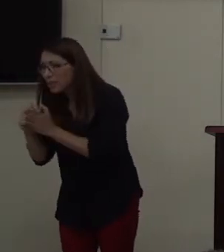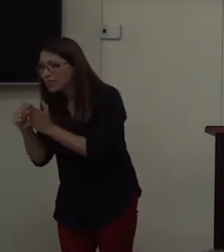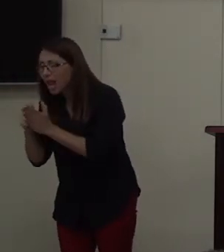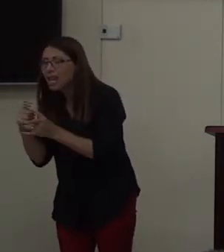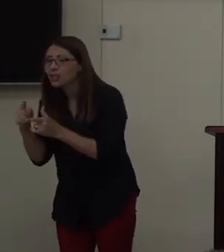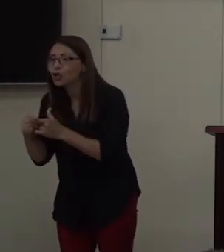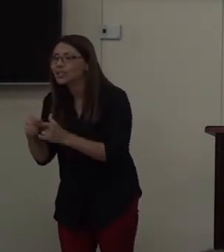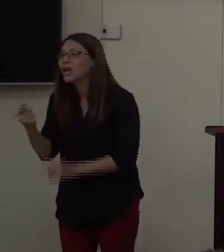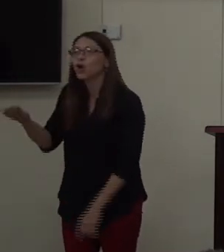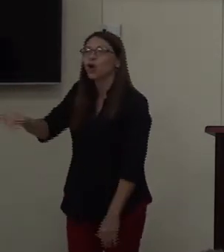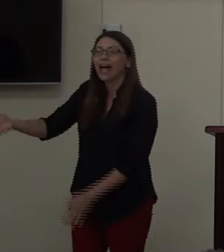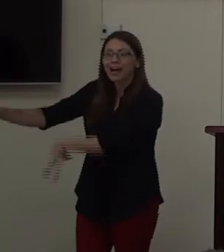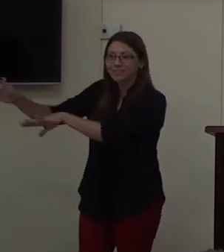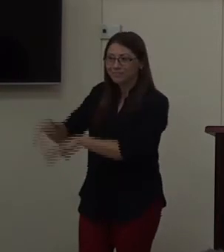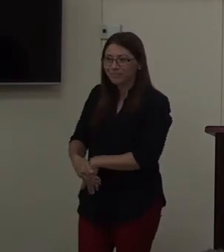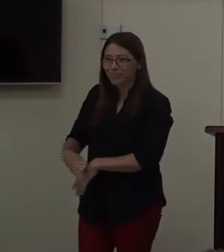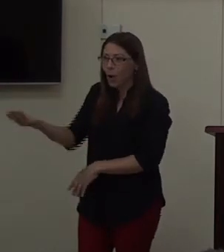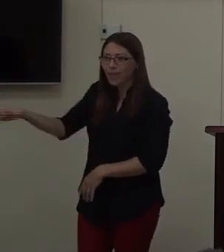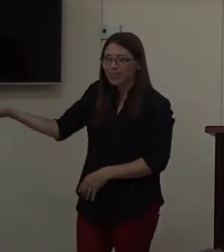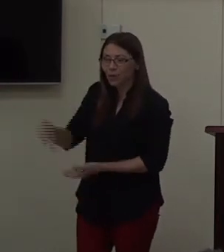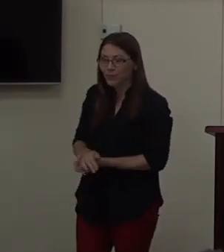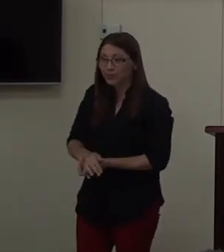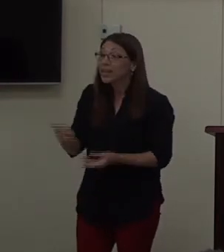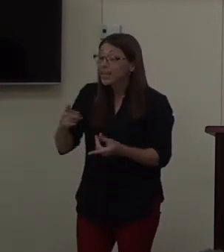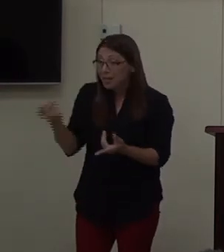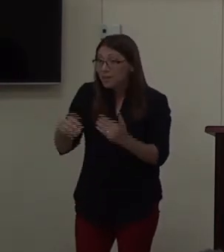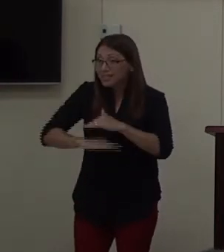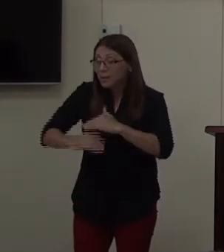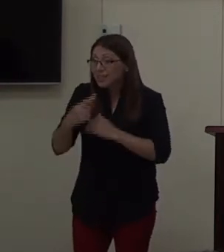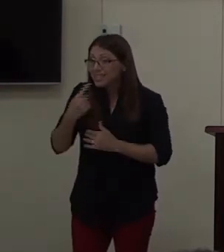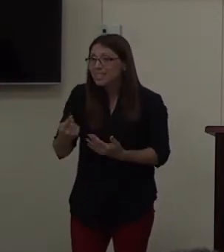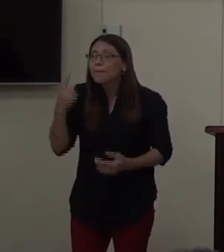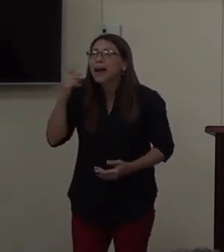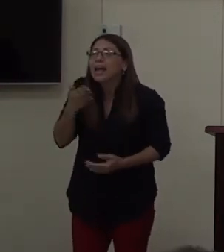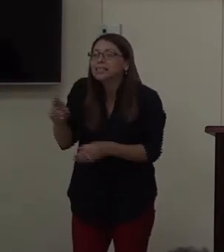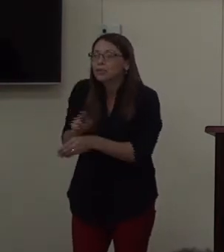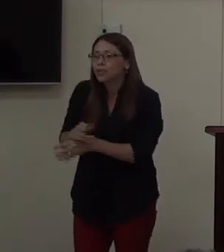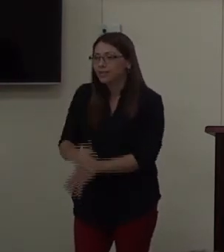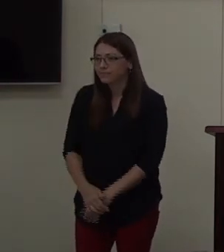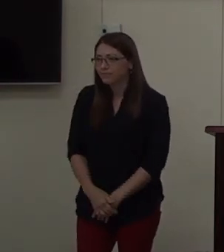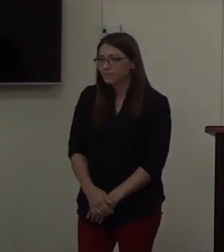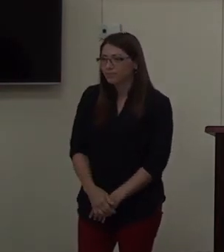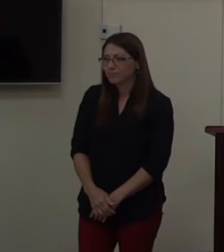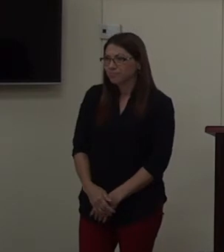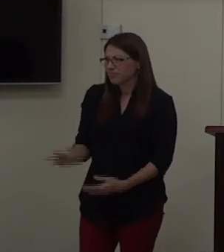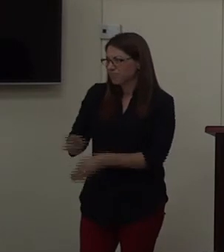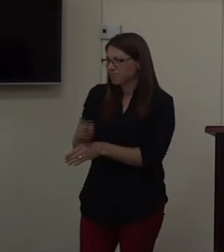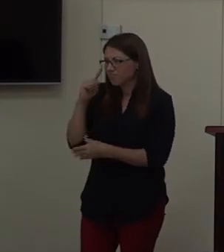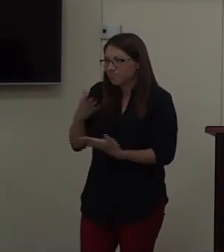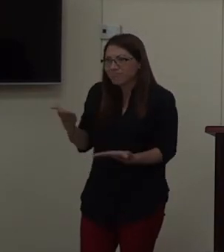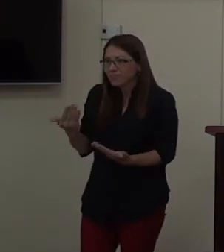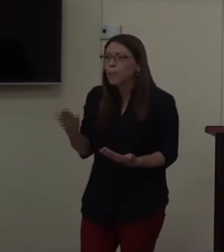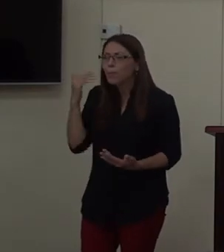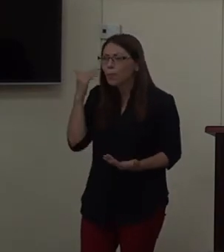entonces cosa, ¿verdad? Objeto, y básicamente decir para qué se usa, ¿verdad? ¿Qué función cumple? ¿Por